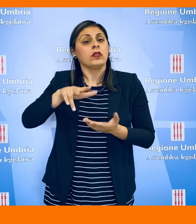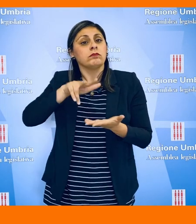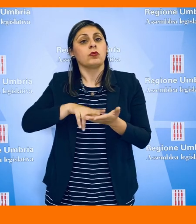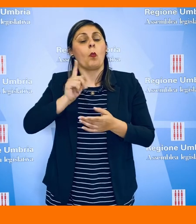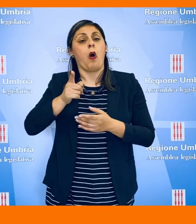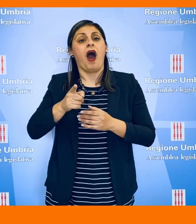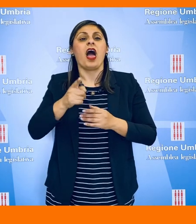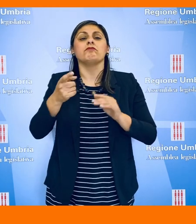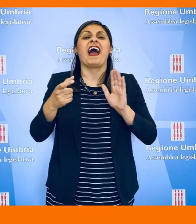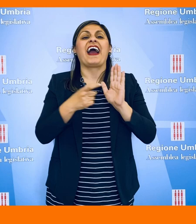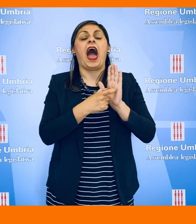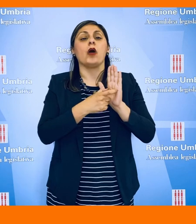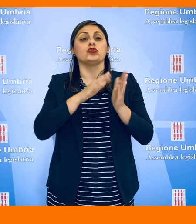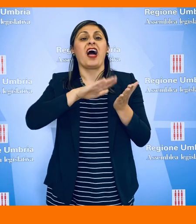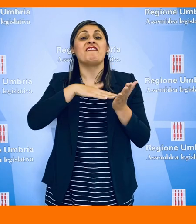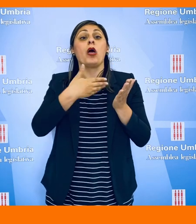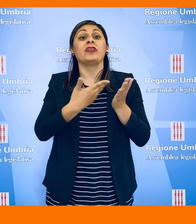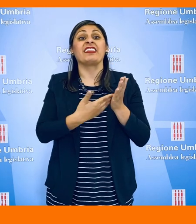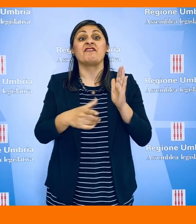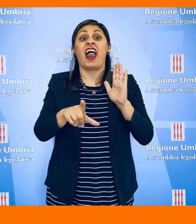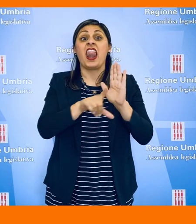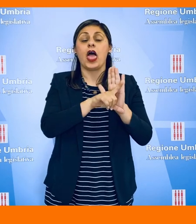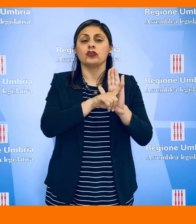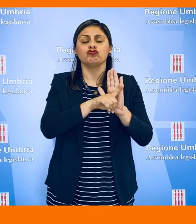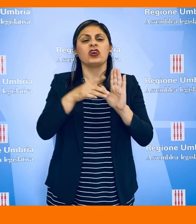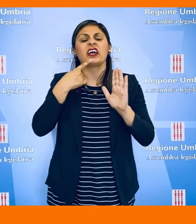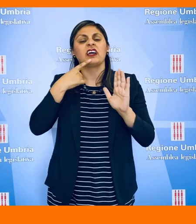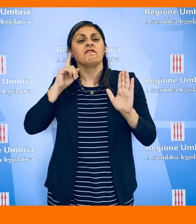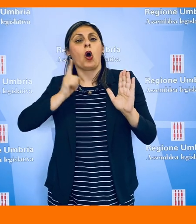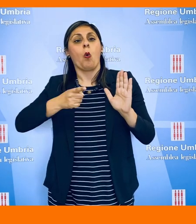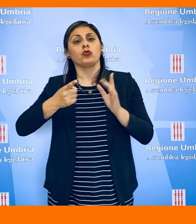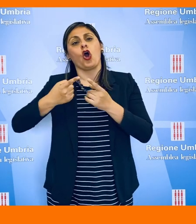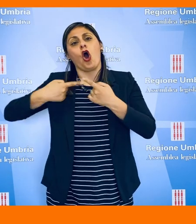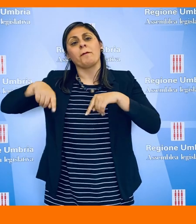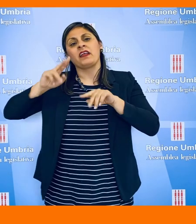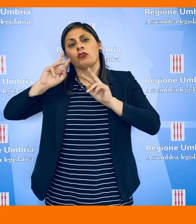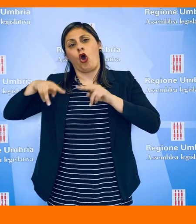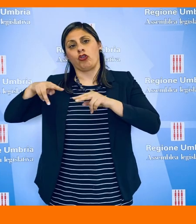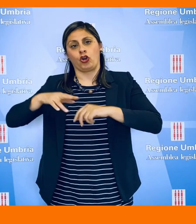alla clausola valutativa della legge predisposti dal Comitato di Controllo.